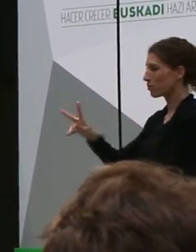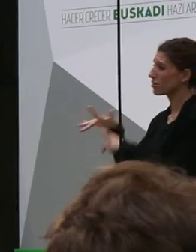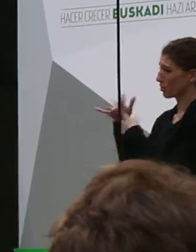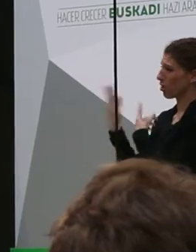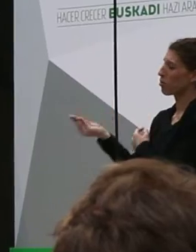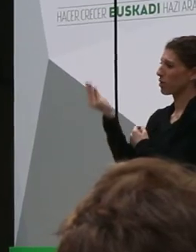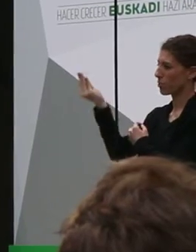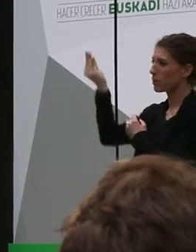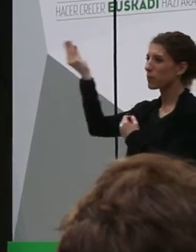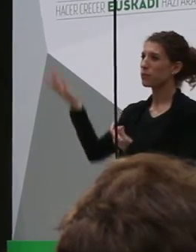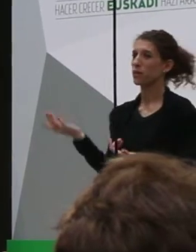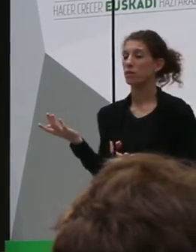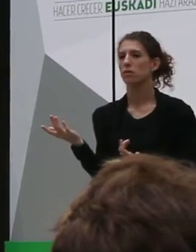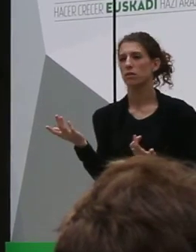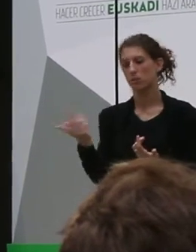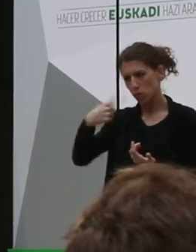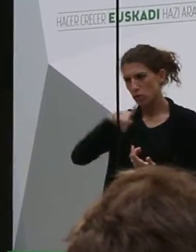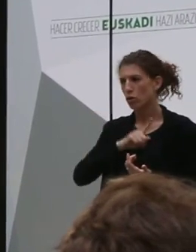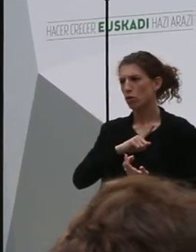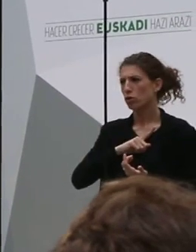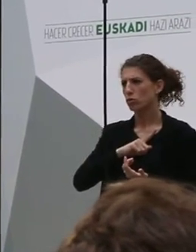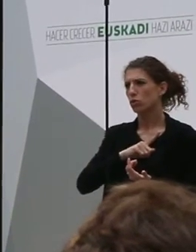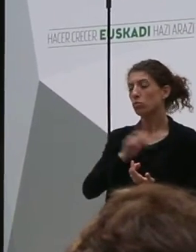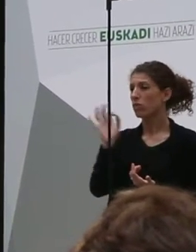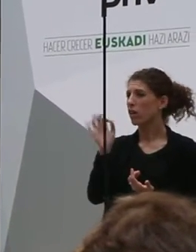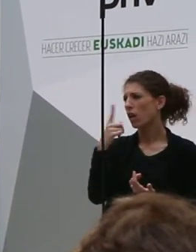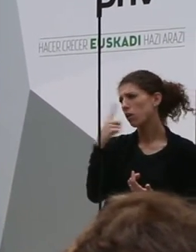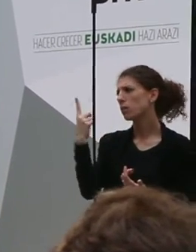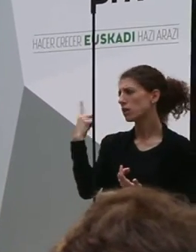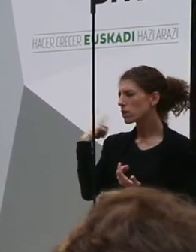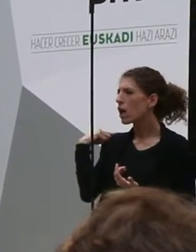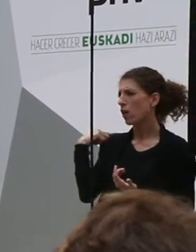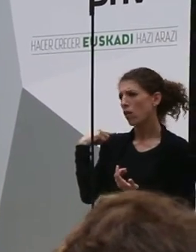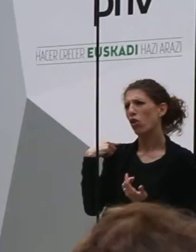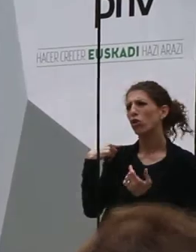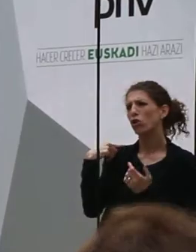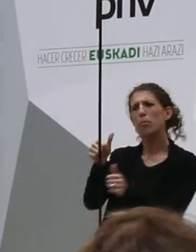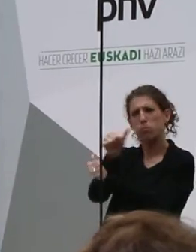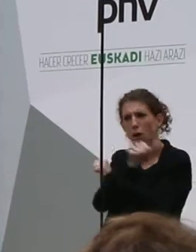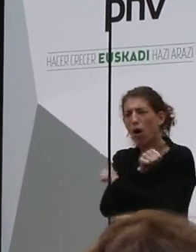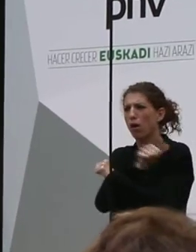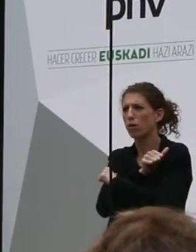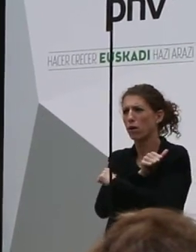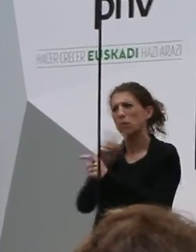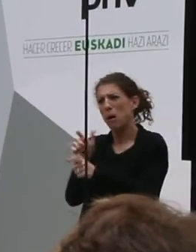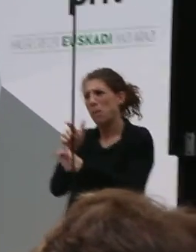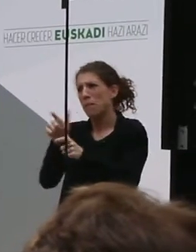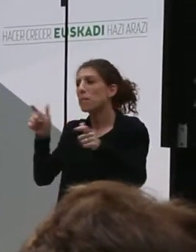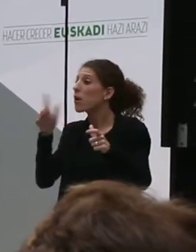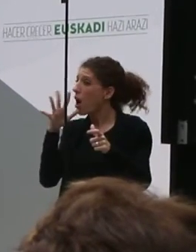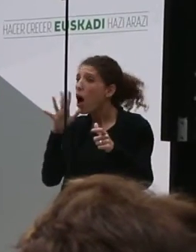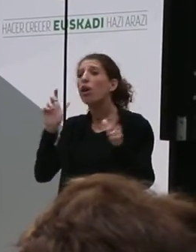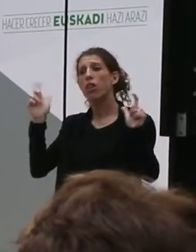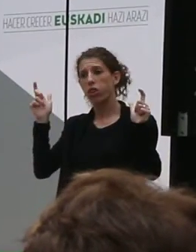Euskadin, duela urtebete baino 11.000 langabe gutxiago daude. Bai, 11.000 langabe gutxiago.